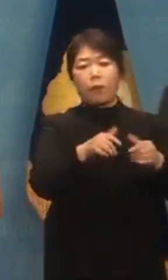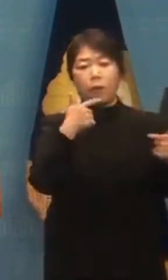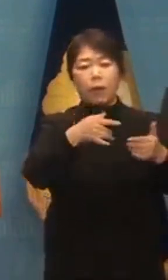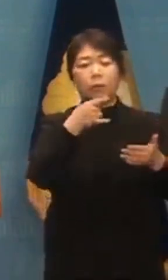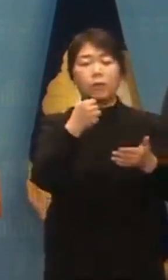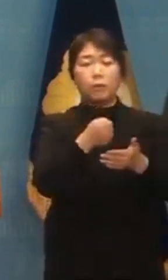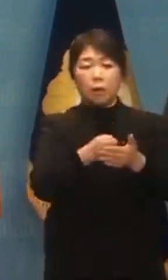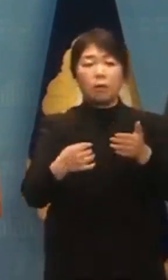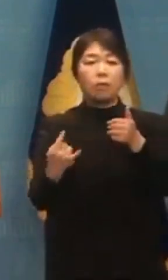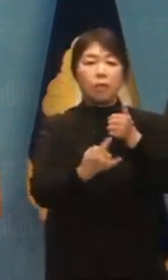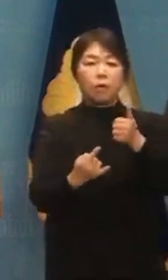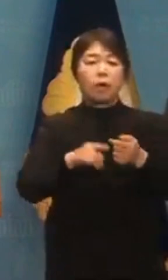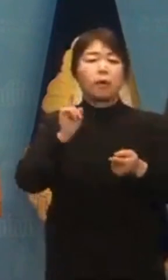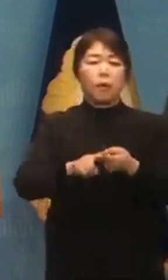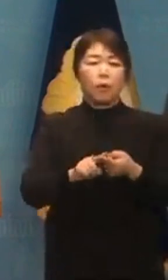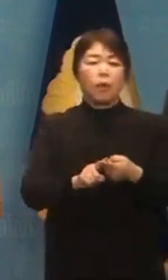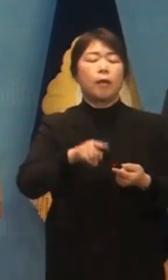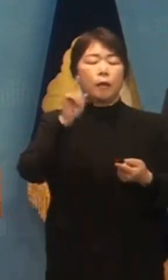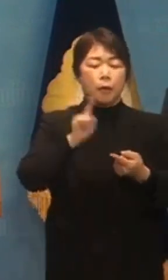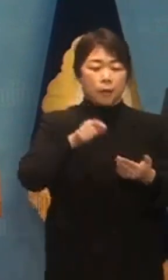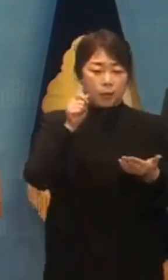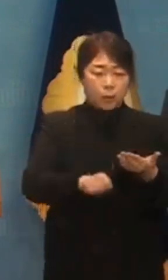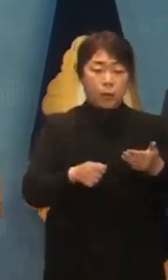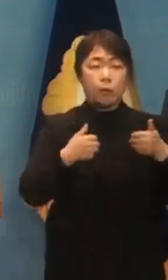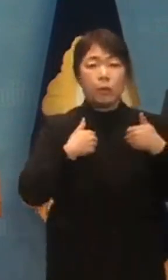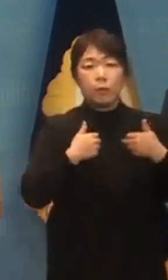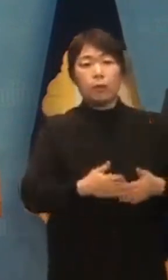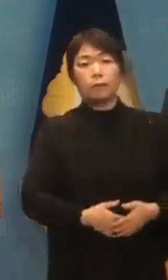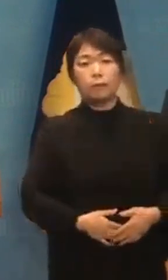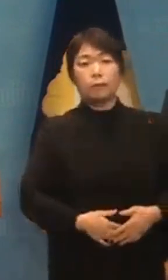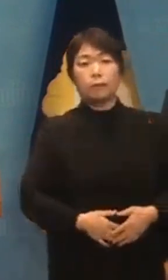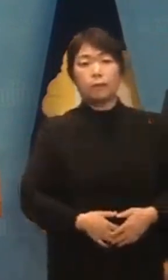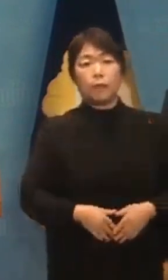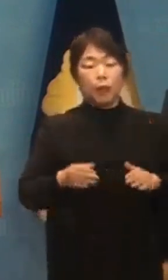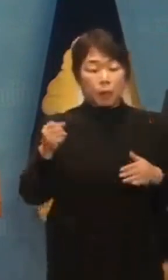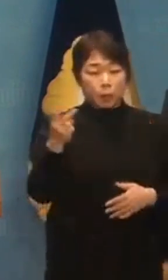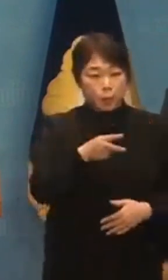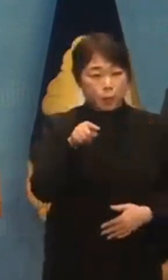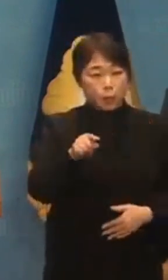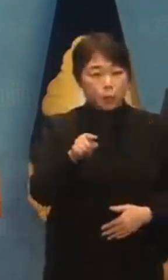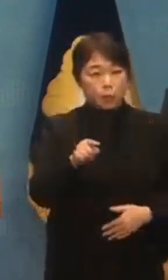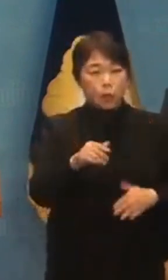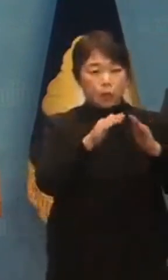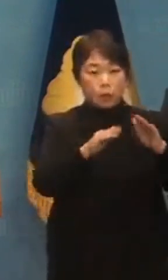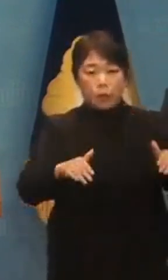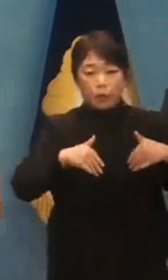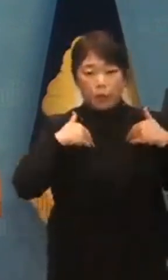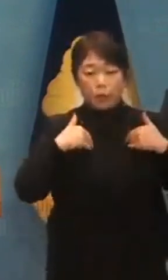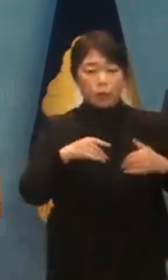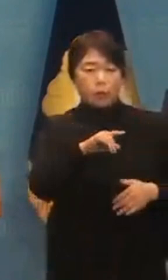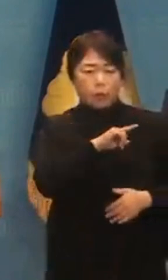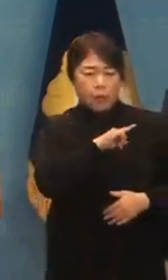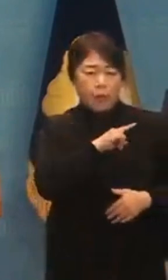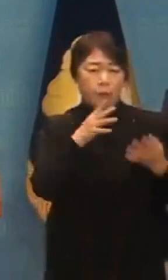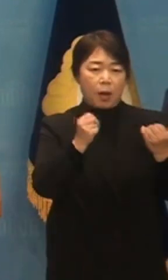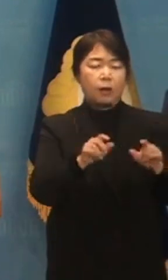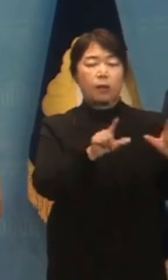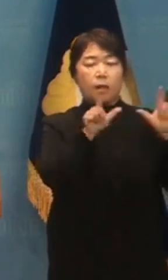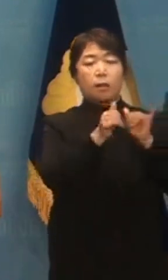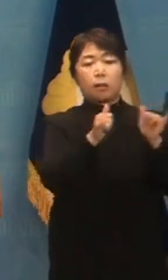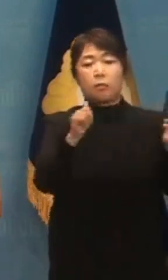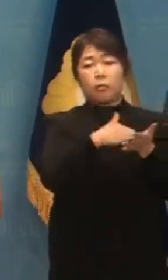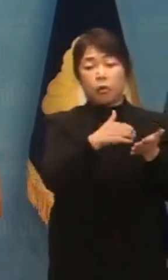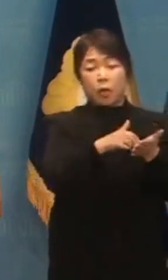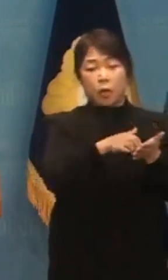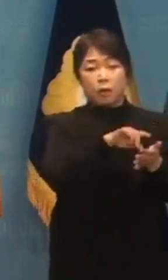획정위원회 획정안대로 확정되어야 합니다. 그리고 이를 넘어 전남에서 인구가 가장 많은